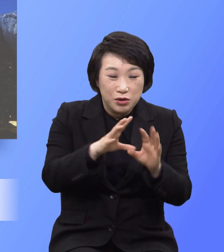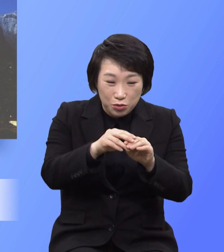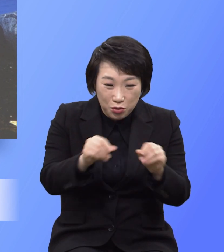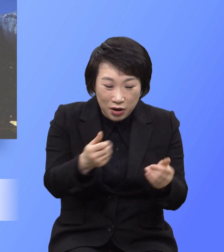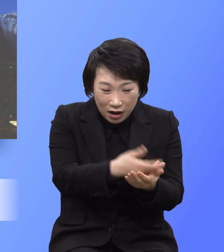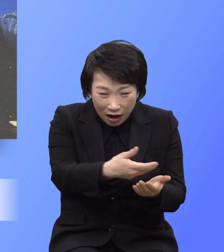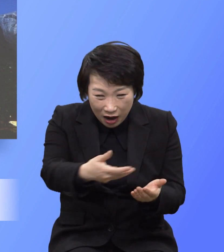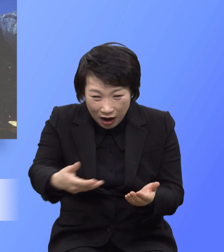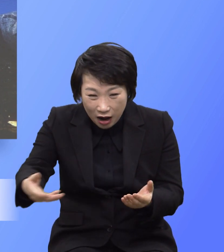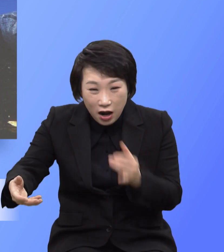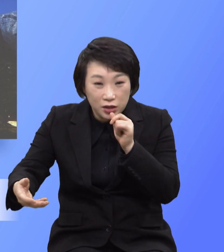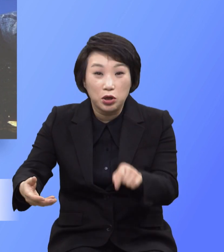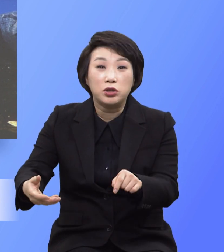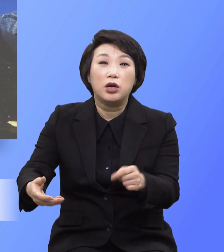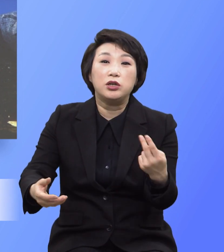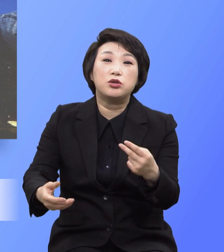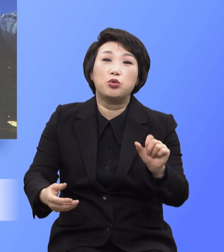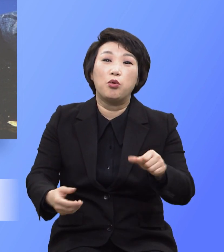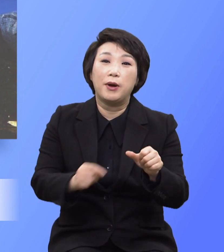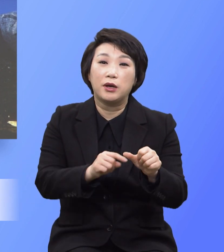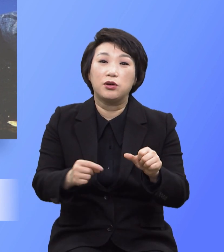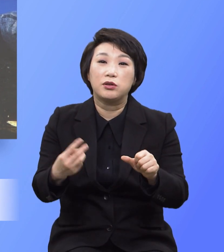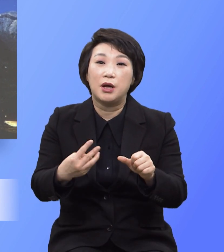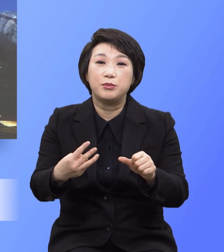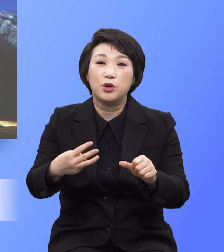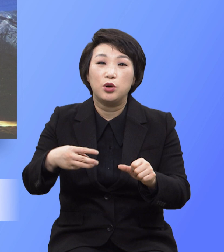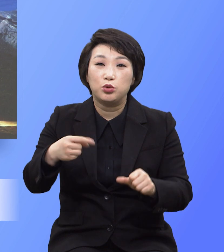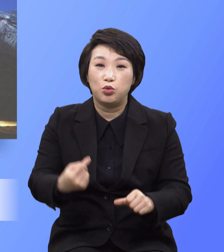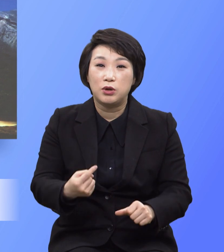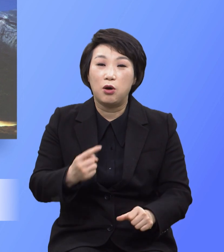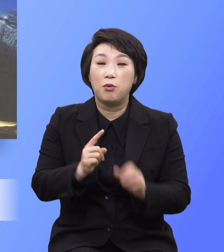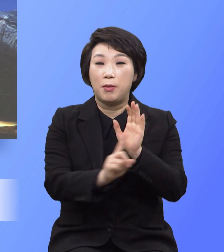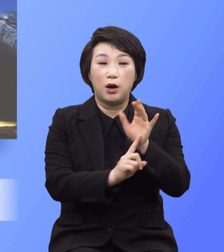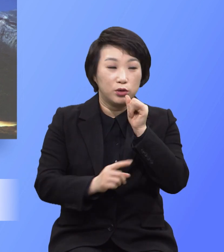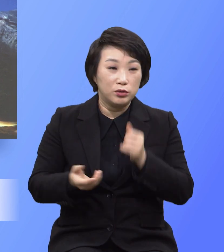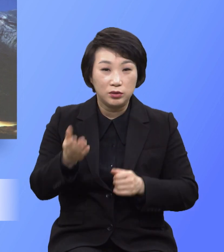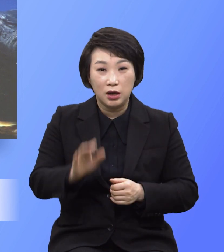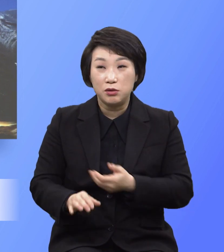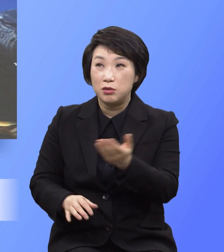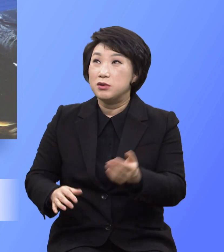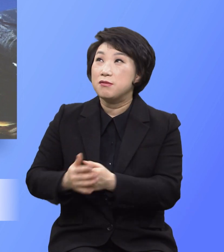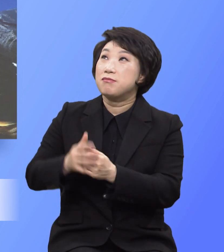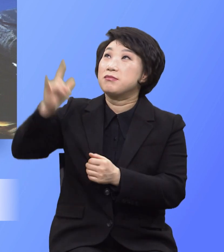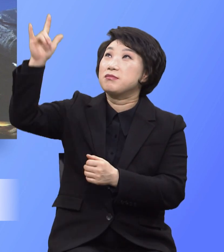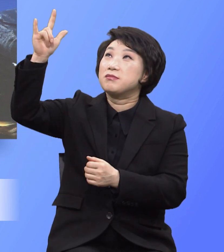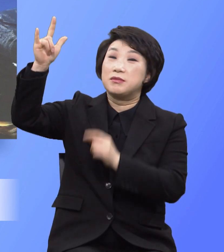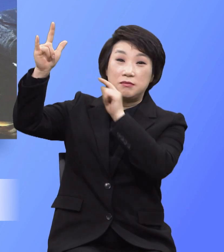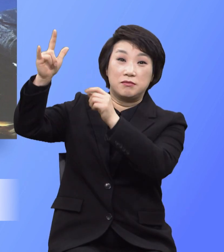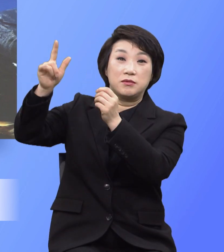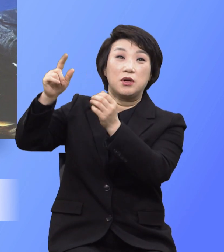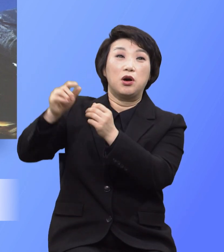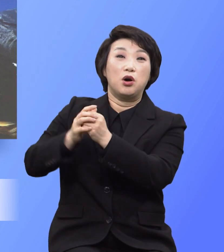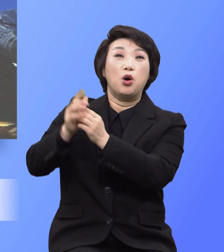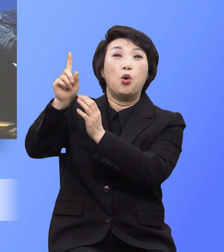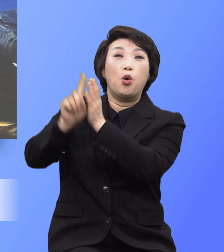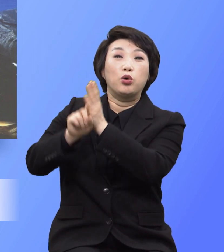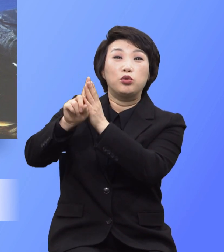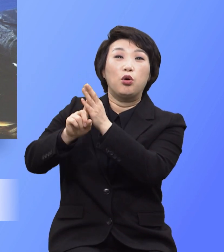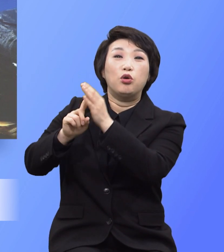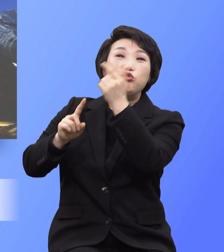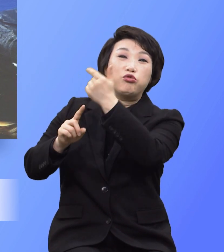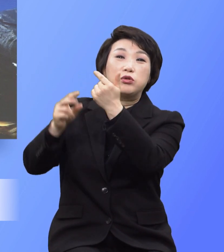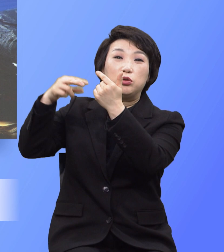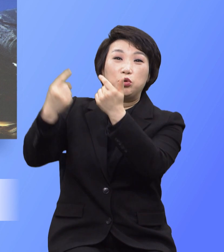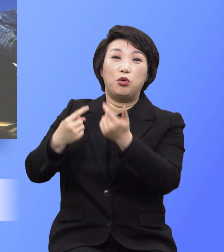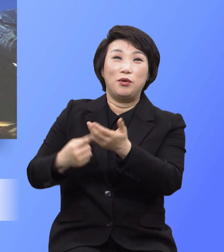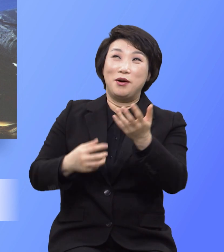2,500도에서 3,000도인데 6,000도면 어마어마하지 않느냐. 태초부터 지금까지 이글들여 들끓는